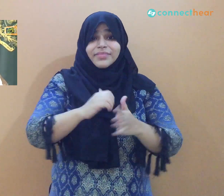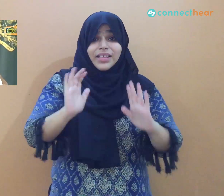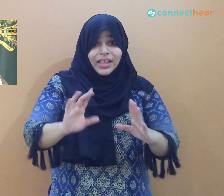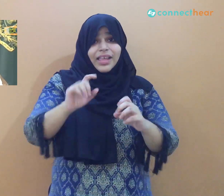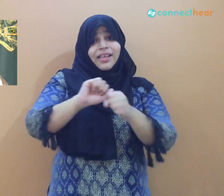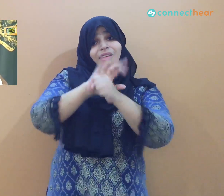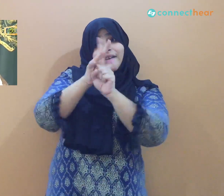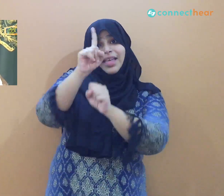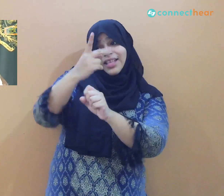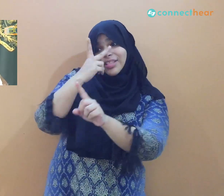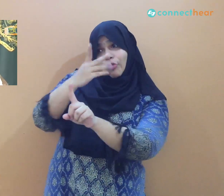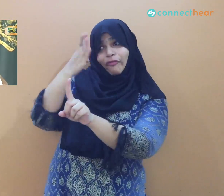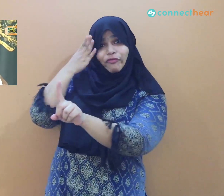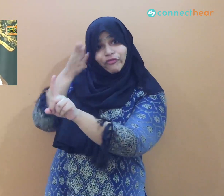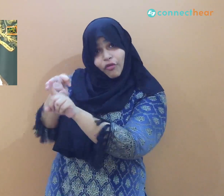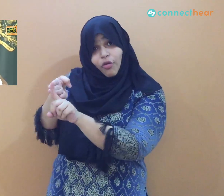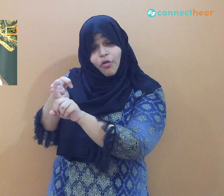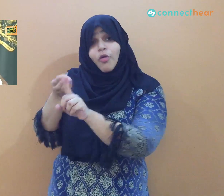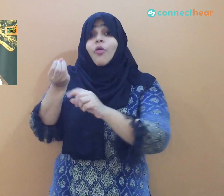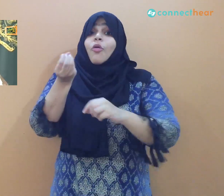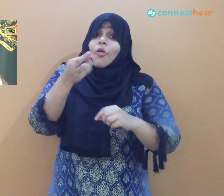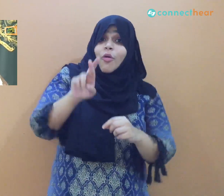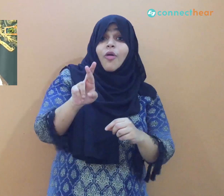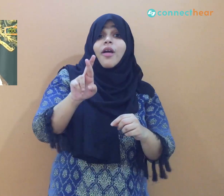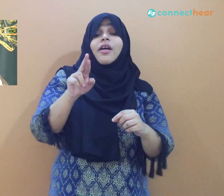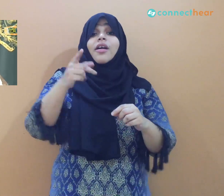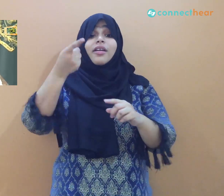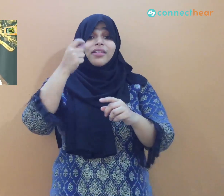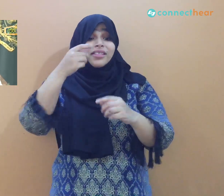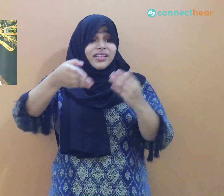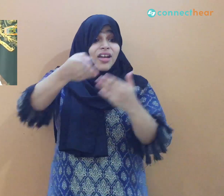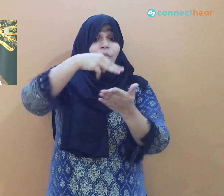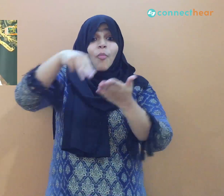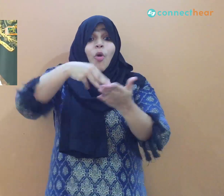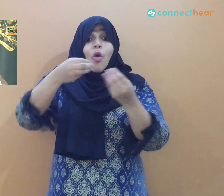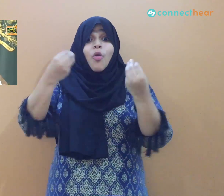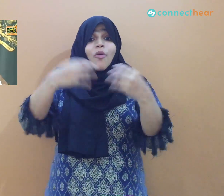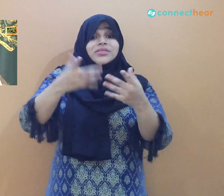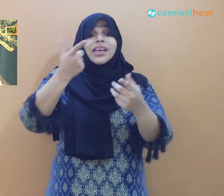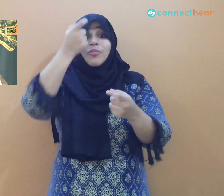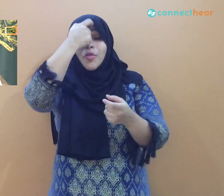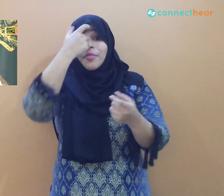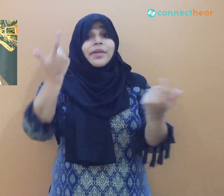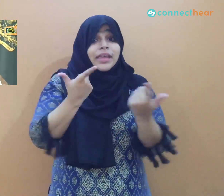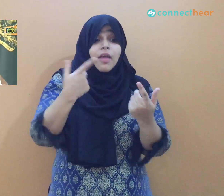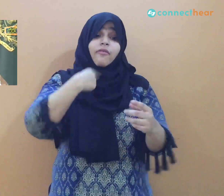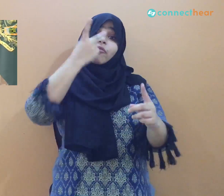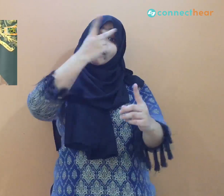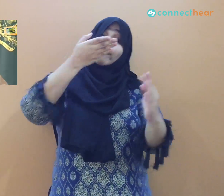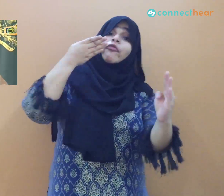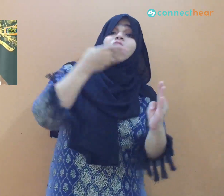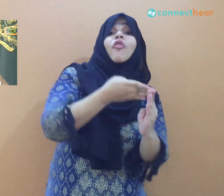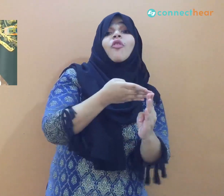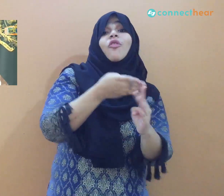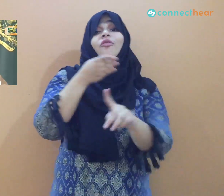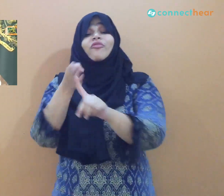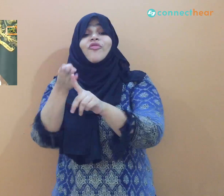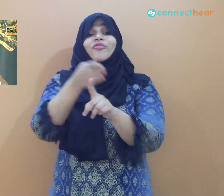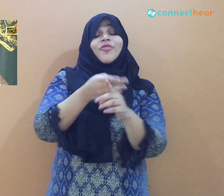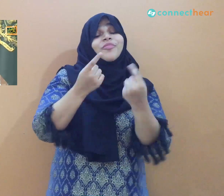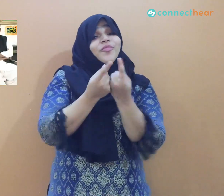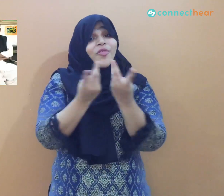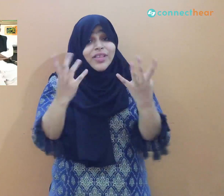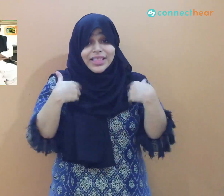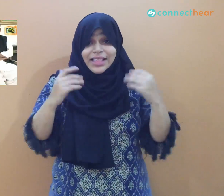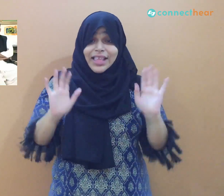کرونا کی طرف دیکھنا ہوتا ہے اور پھر اس کے سارے معاشرے پہ کیا اثرات ہوتے ہیں ہمیں وہ بھی دیکھنا پڑتا ہے.